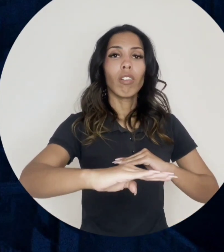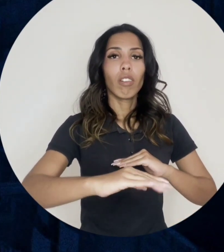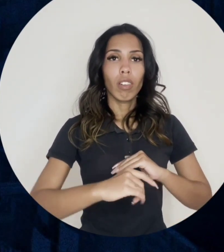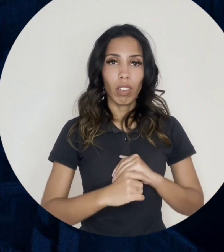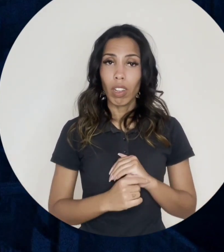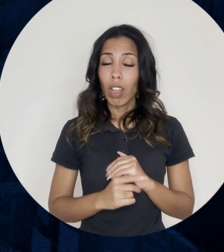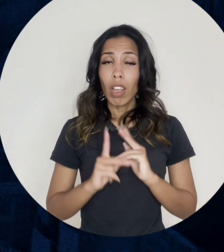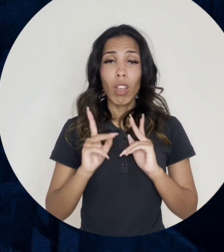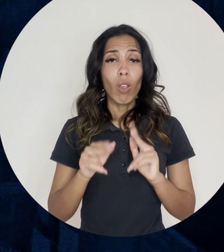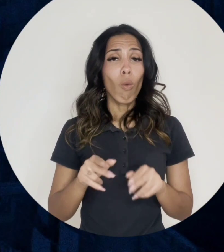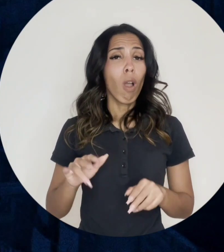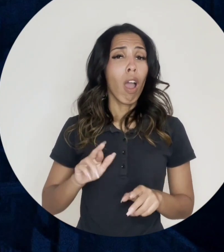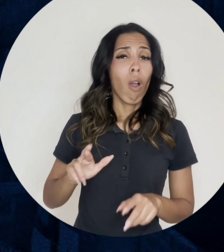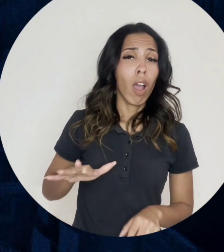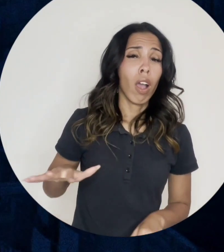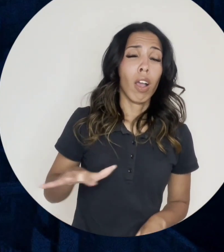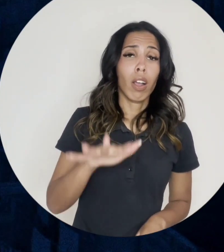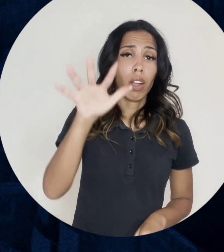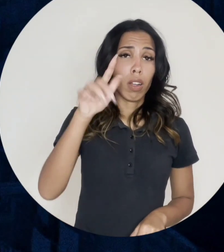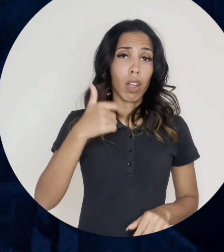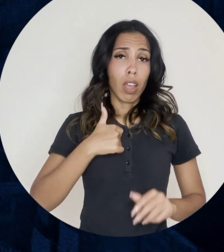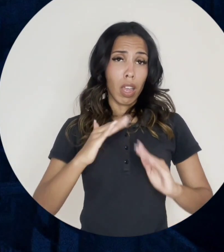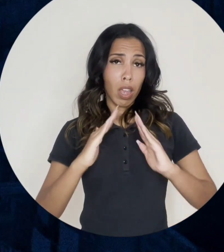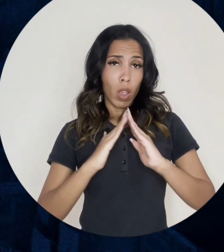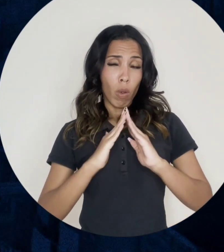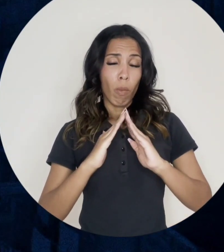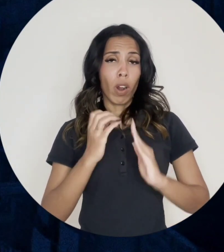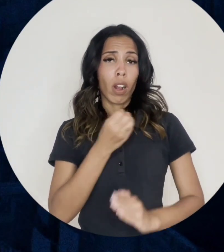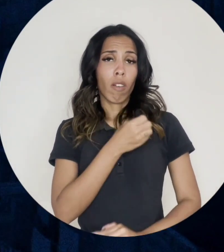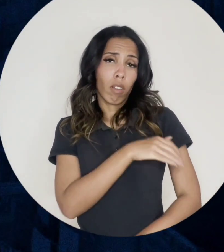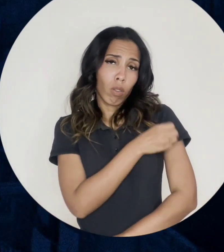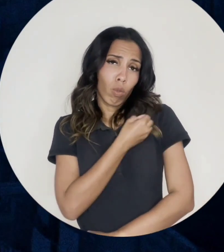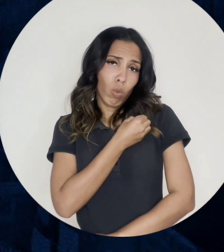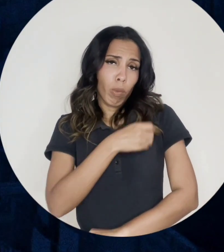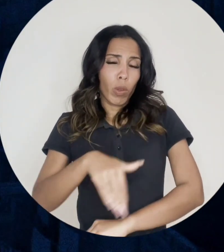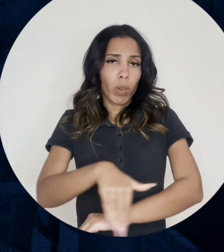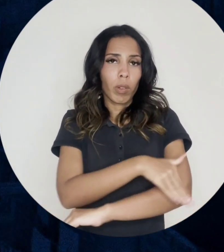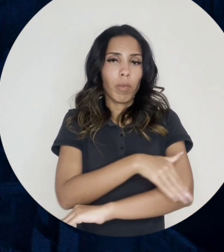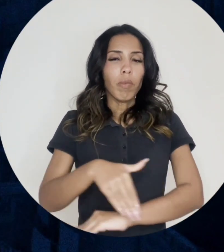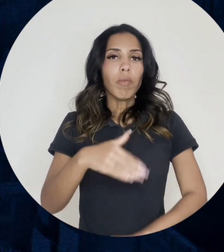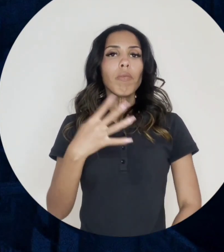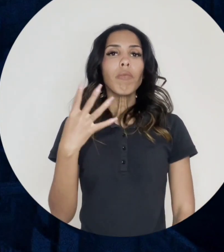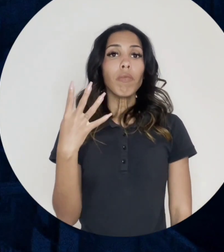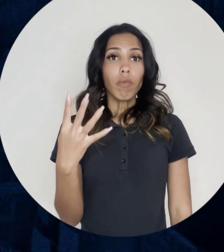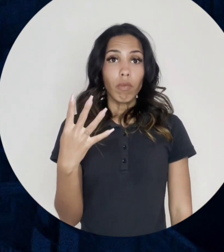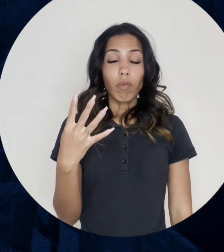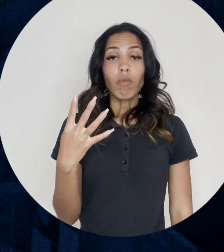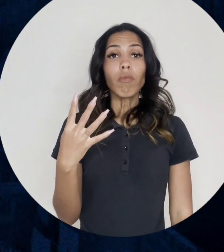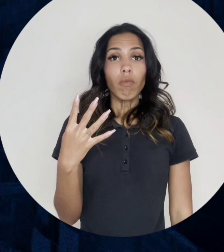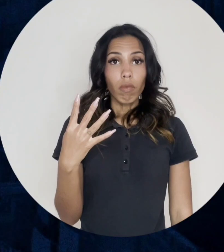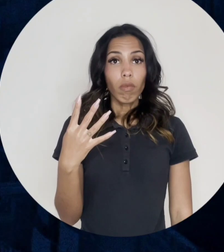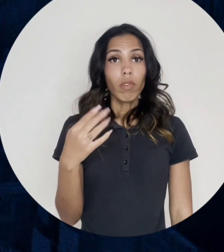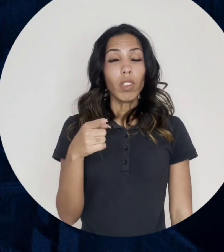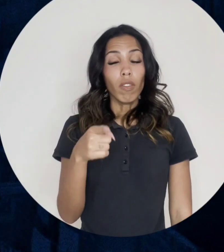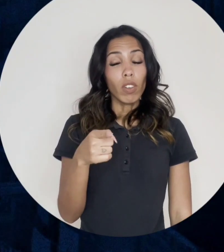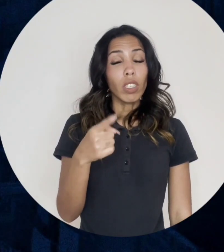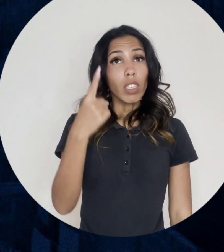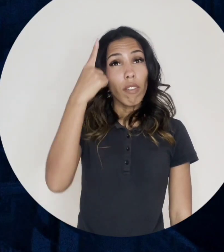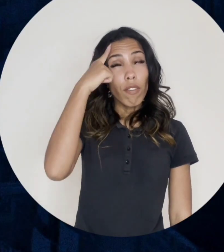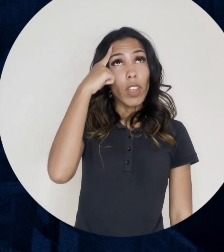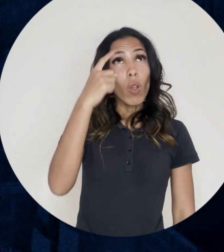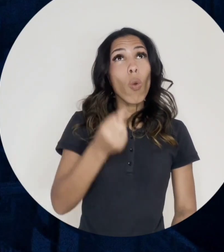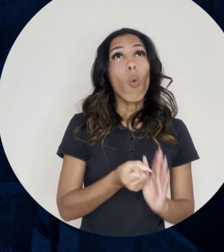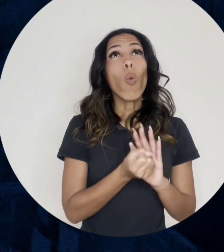da Rocinha. Uhum. Eu morava na Rua 4, para tu ter noção de quantas poucas casas se